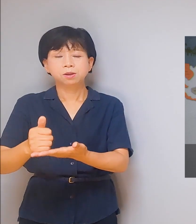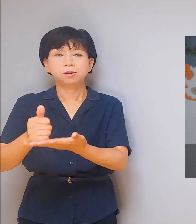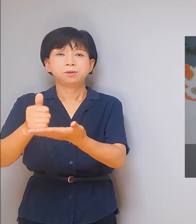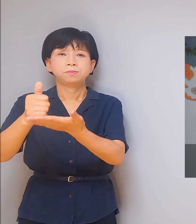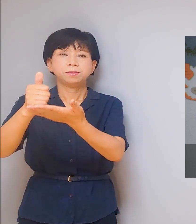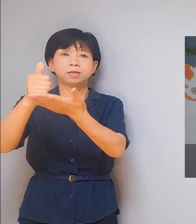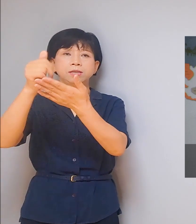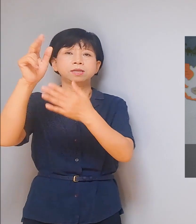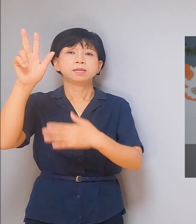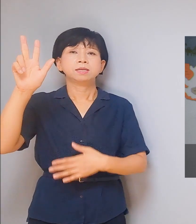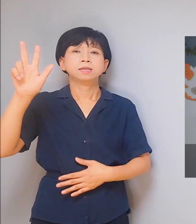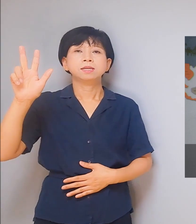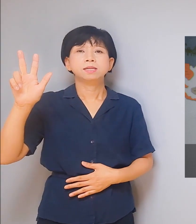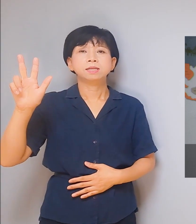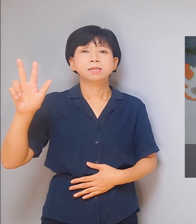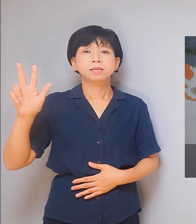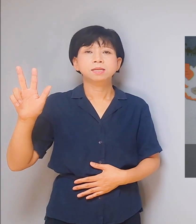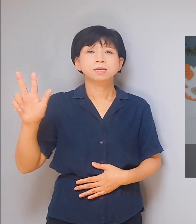주님만을